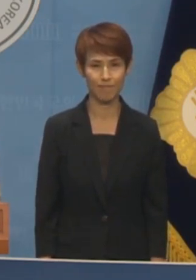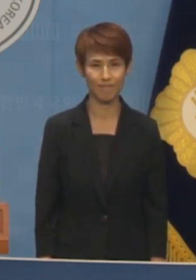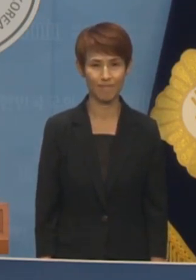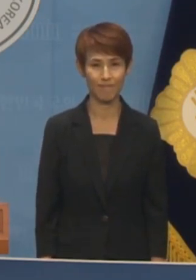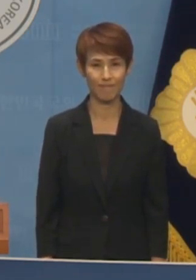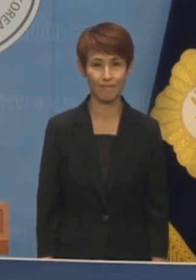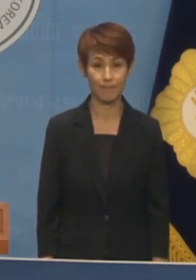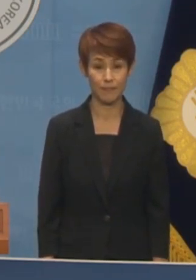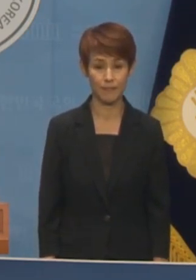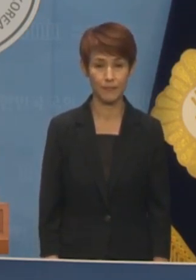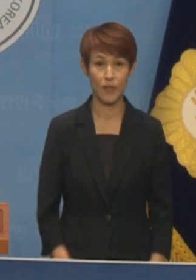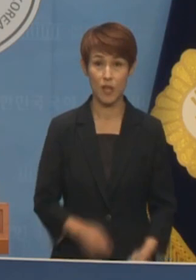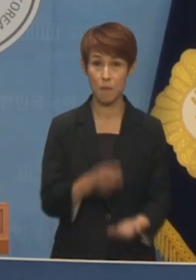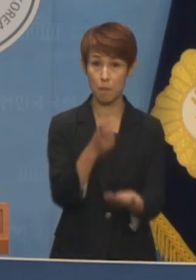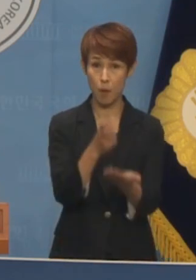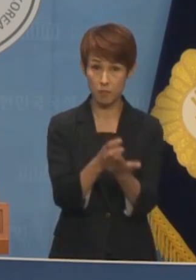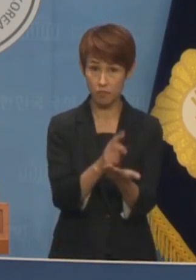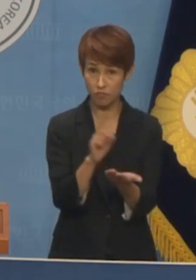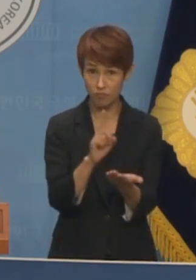이 법은